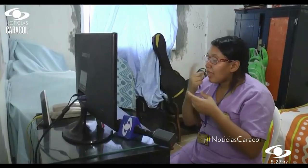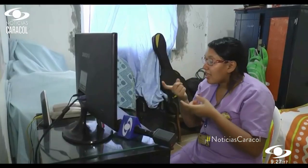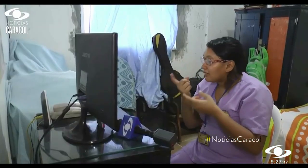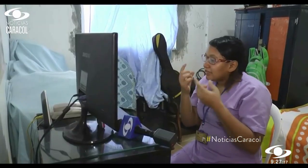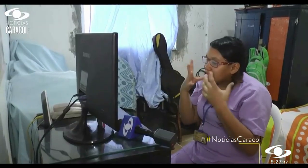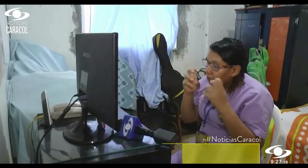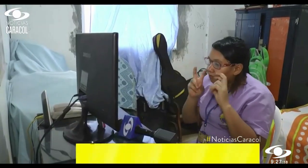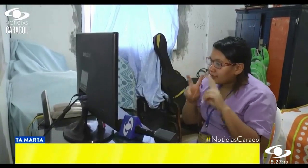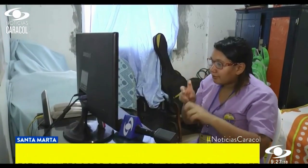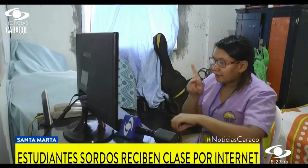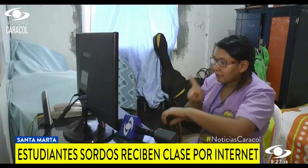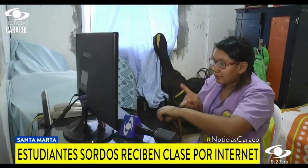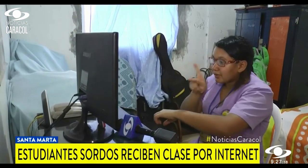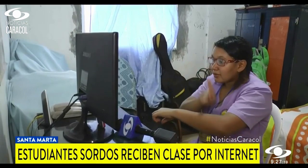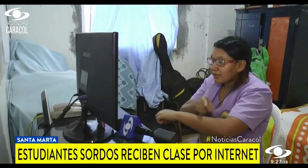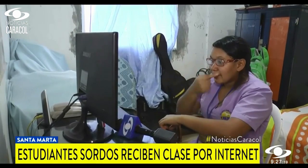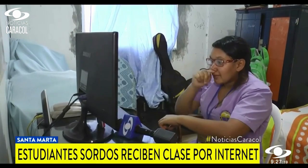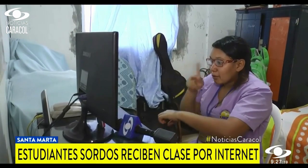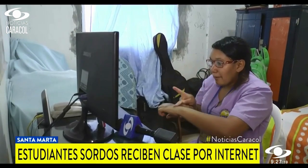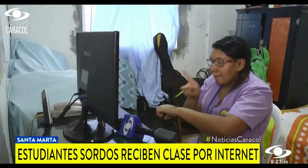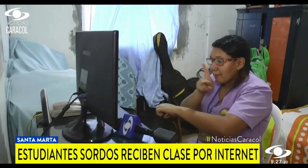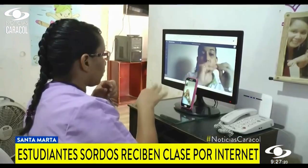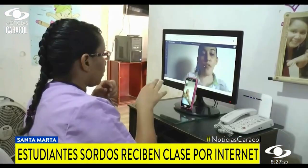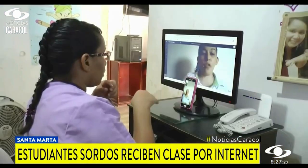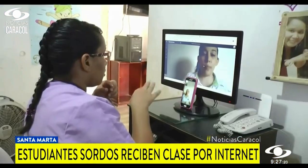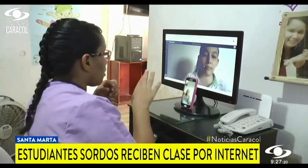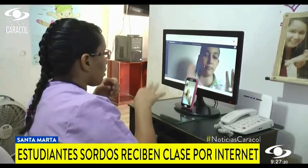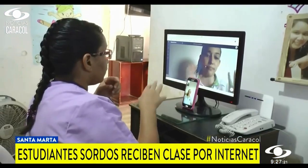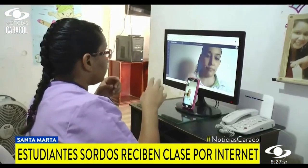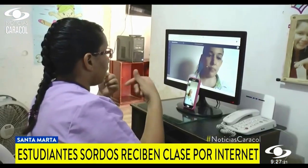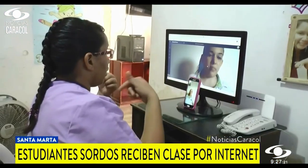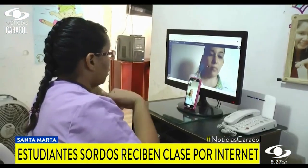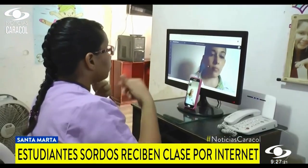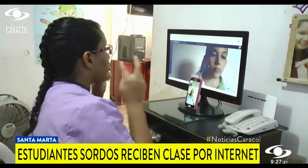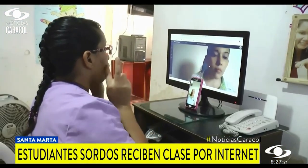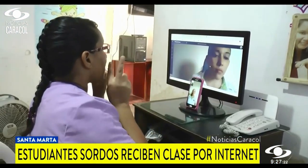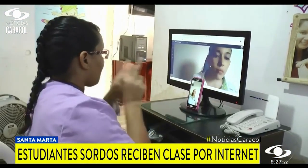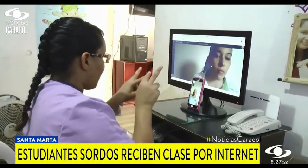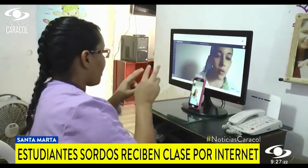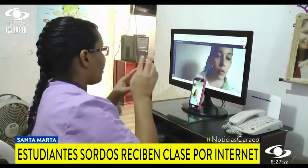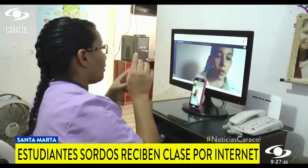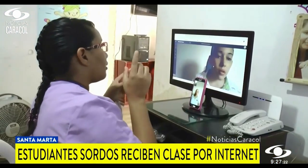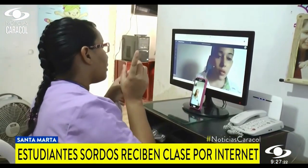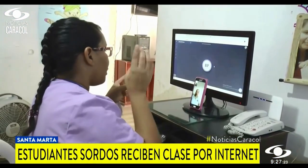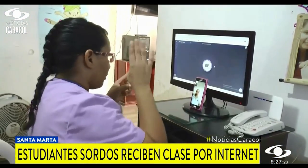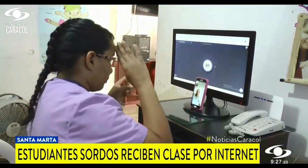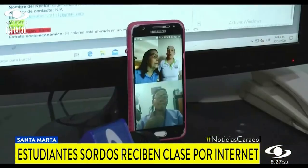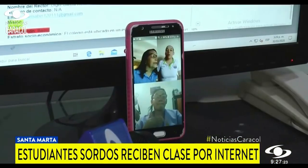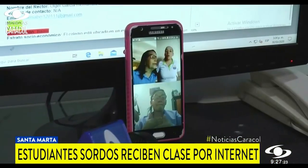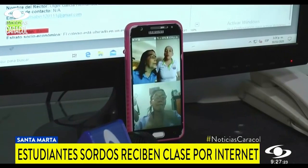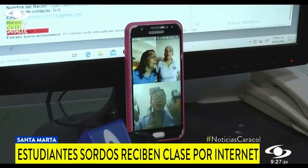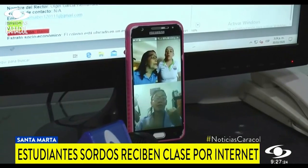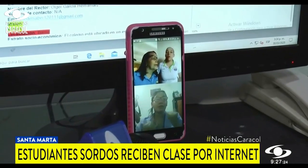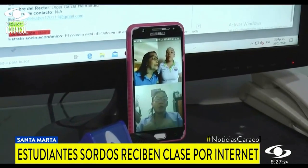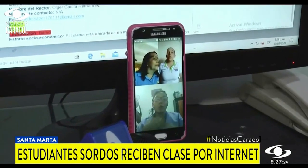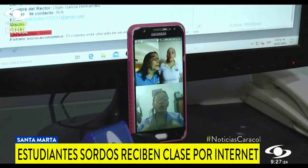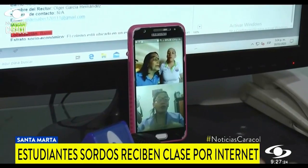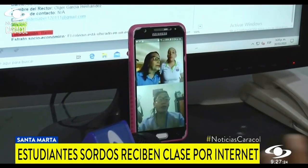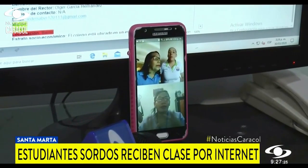Darly Cervantes cambió su libreta y lapicero por un computador. Es una persona con discapacidad auditiva, pero sus clases no han parado. Continúa con